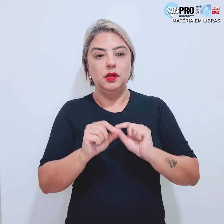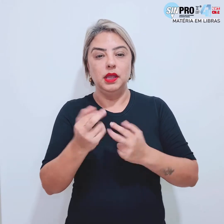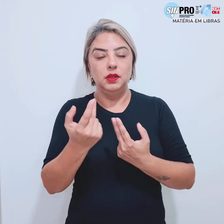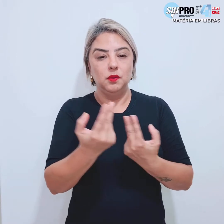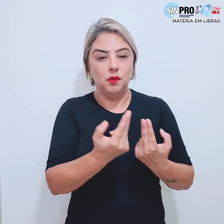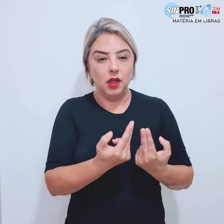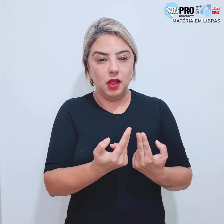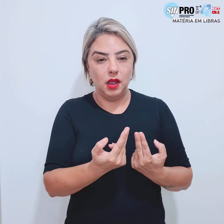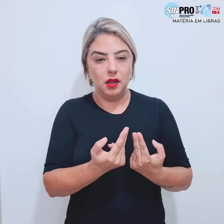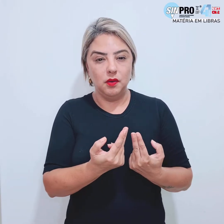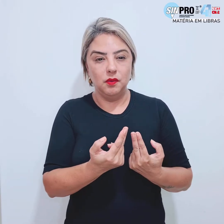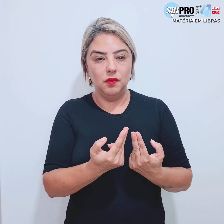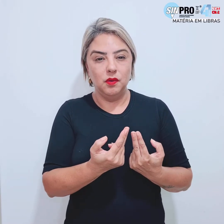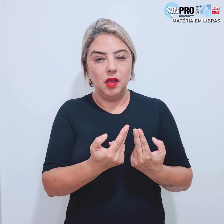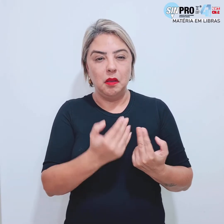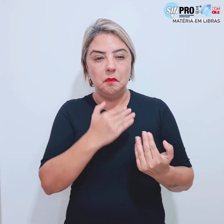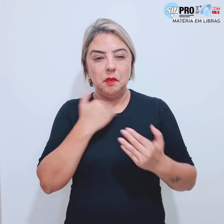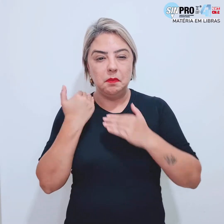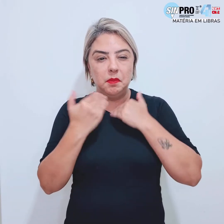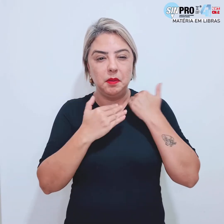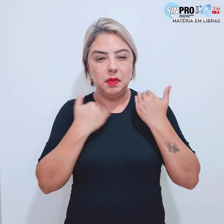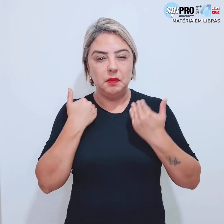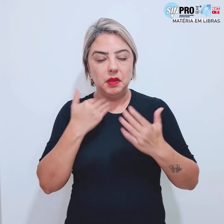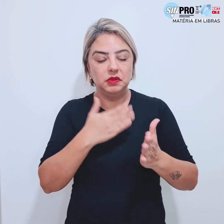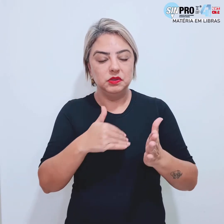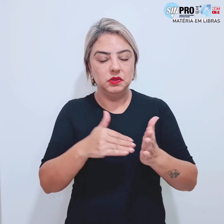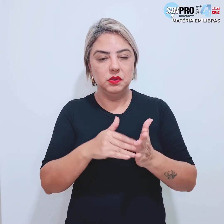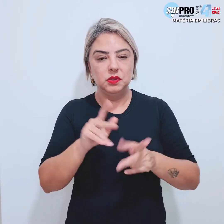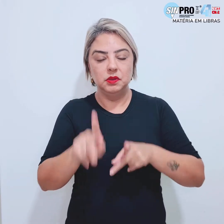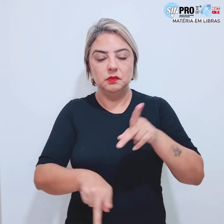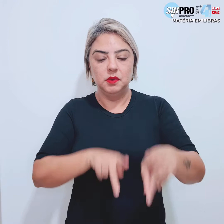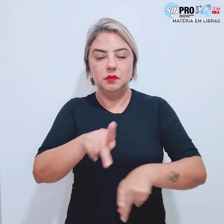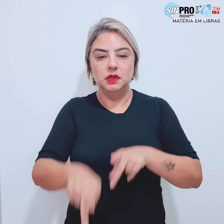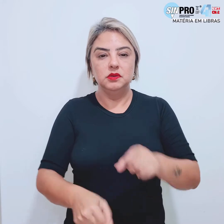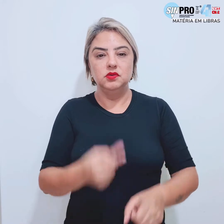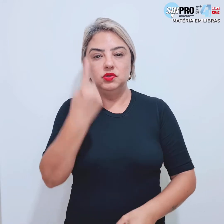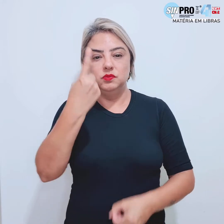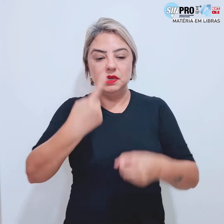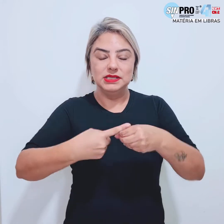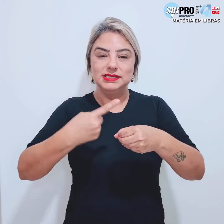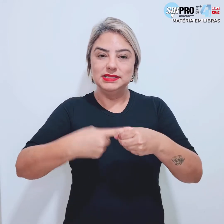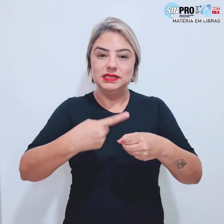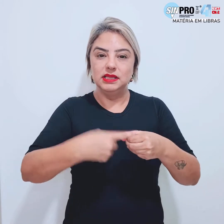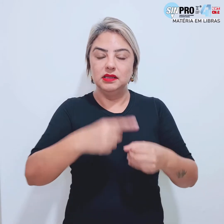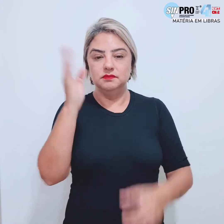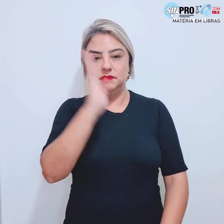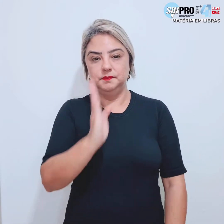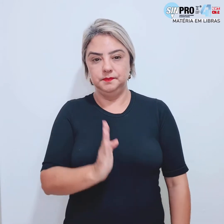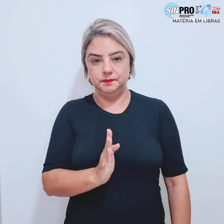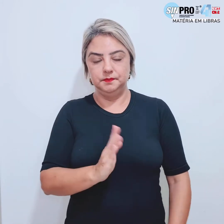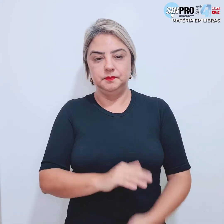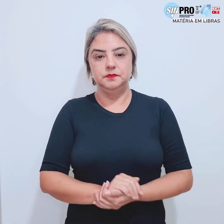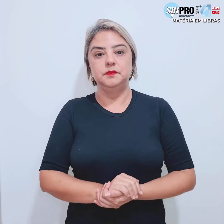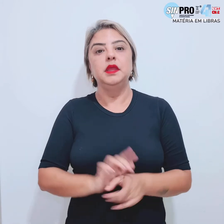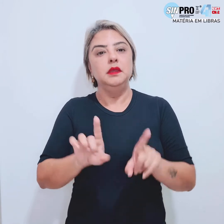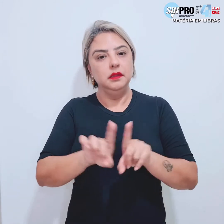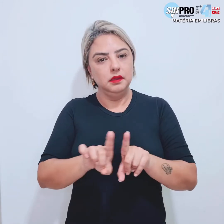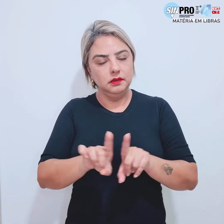que equivale ao genocídio de toda a população de uma cidade média brasileira,